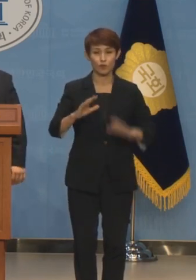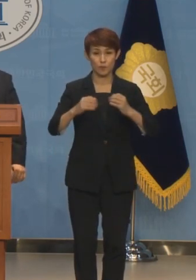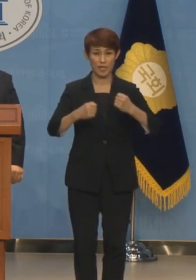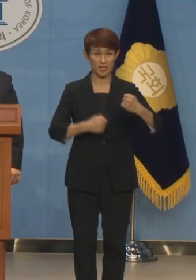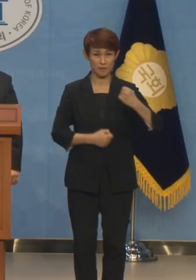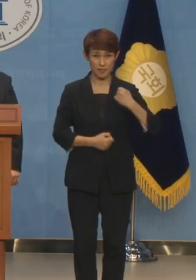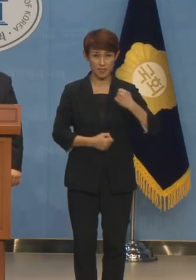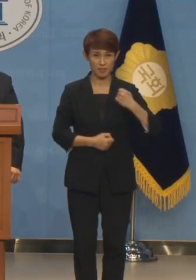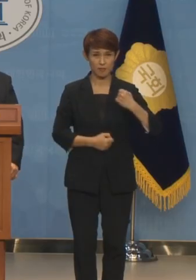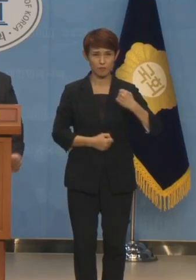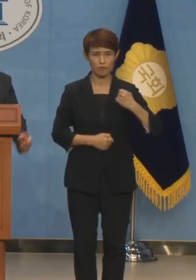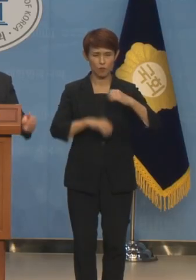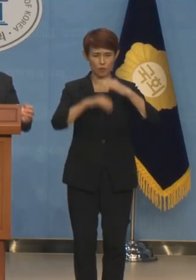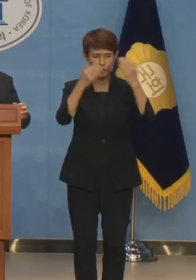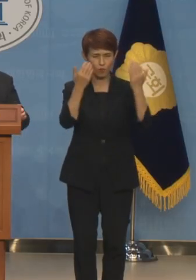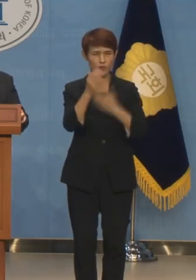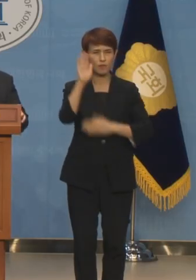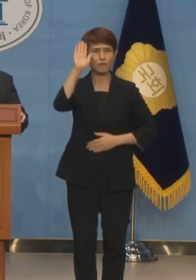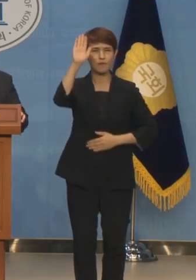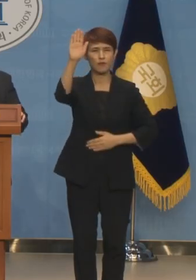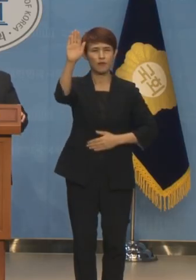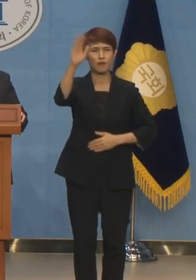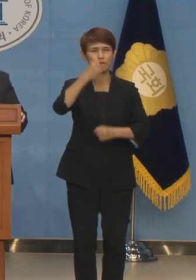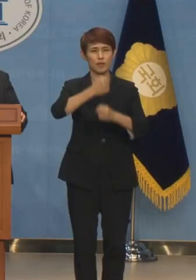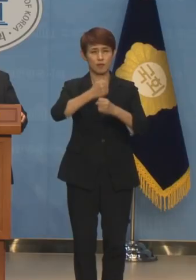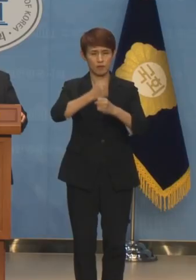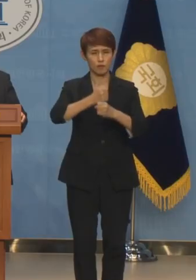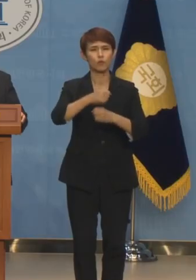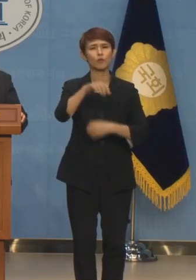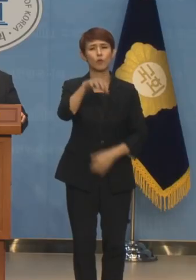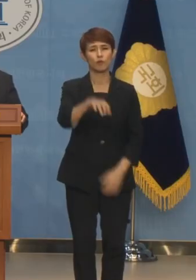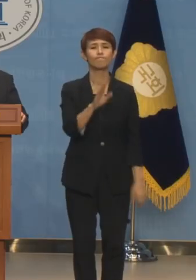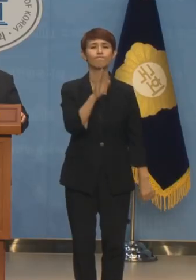국민의힘은 모두의 내일을 함께 만들어가는 정당입니다.